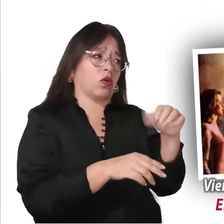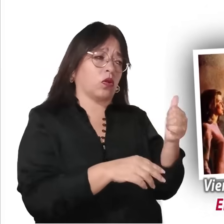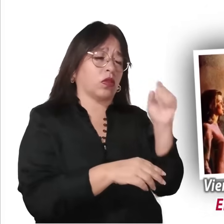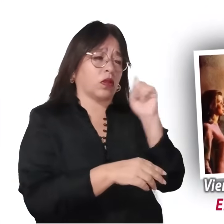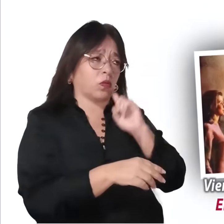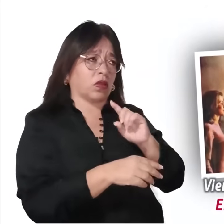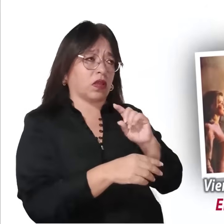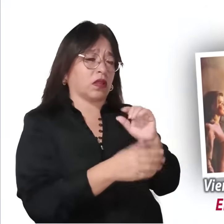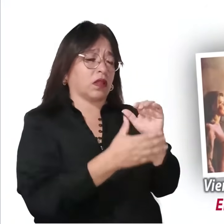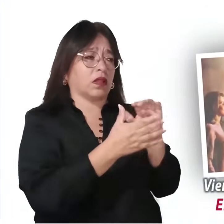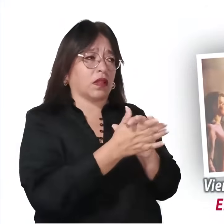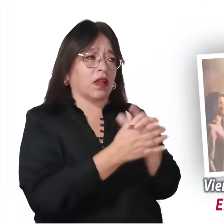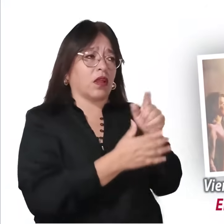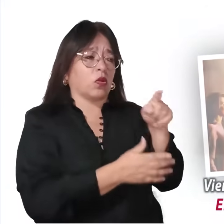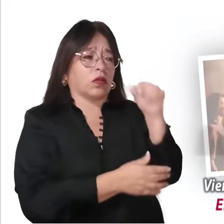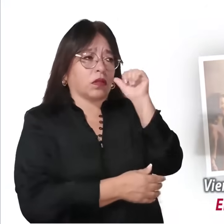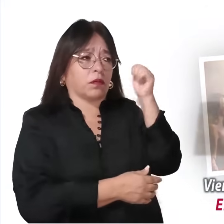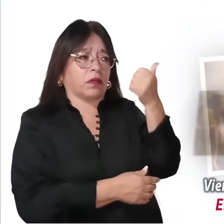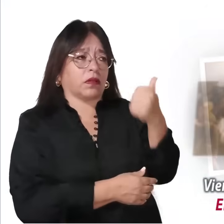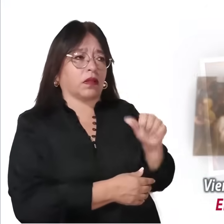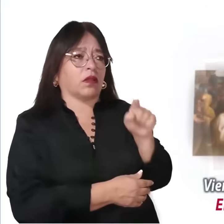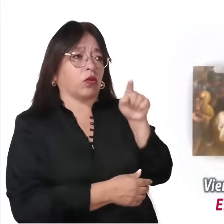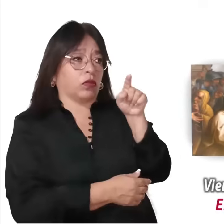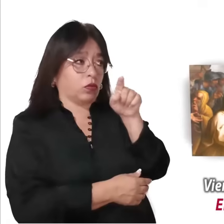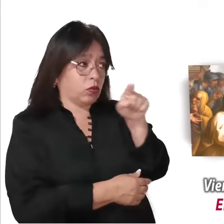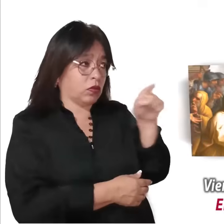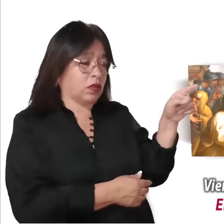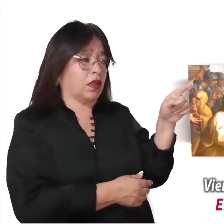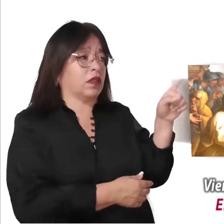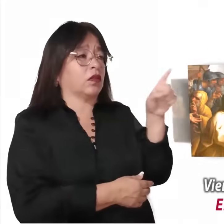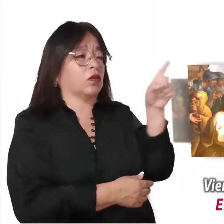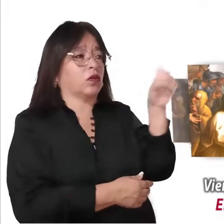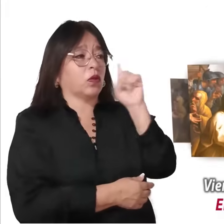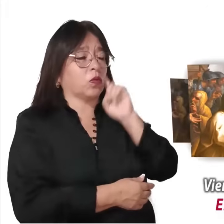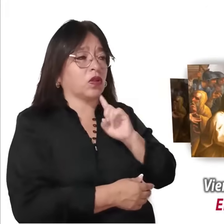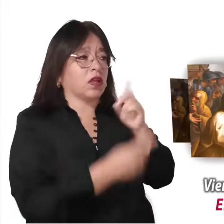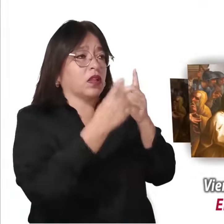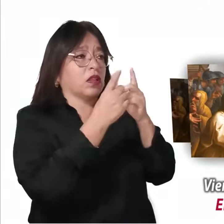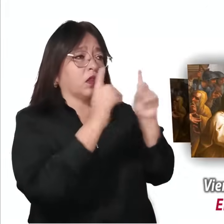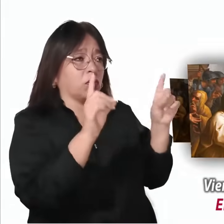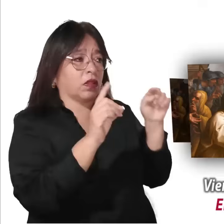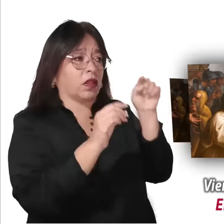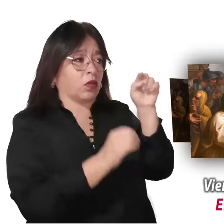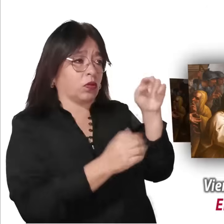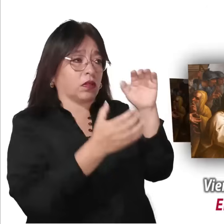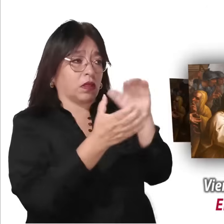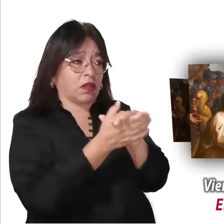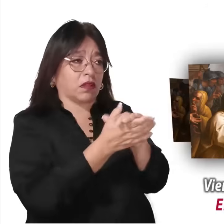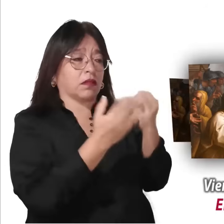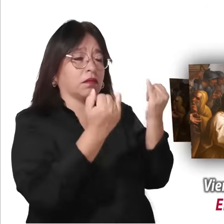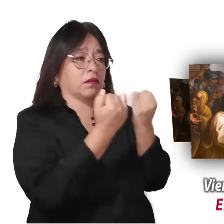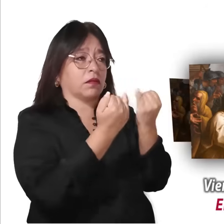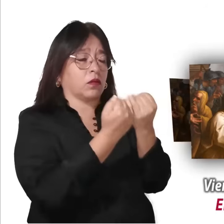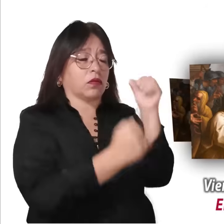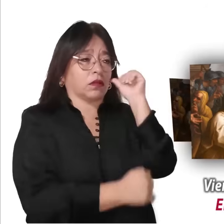otra, comete adulterio. Y el que se case con la divorciada también comete adulterio. Entonces le